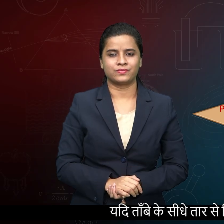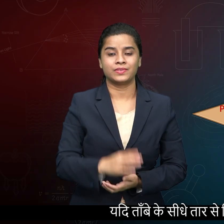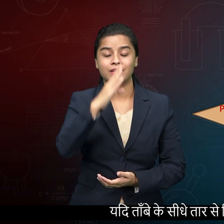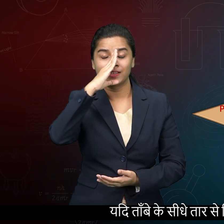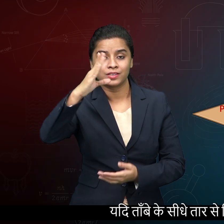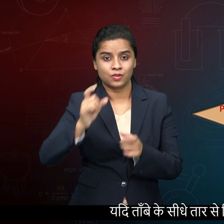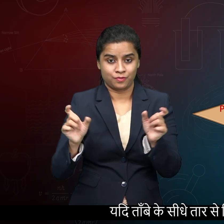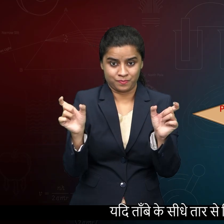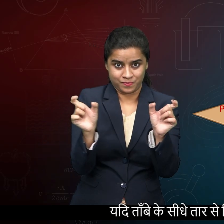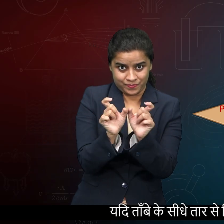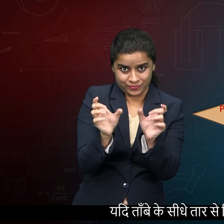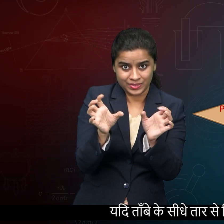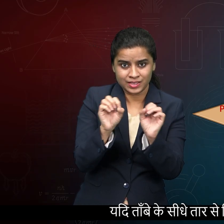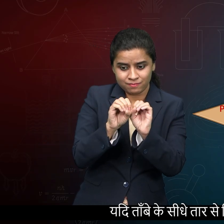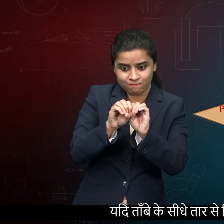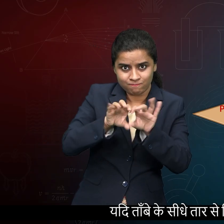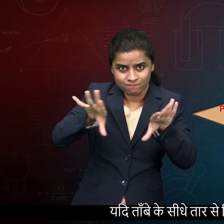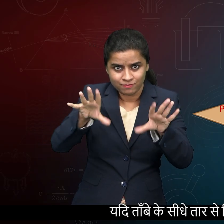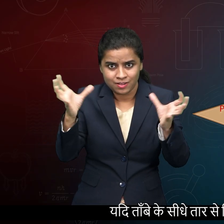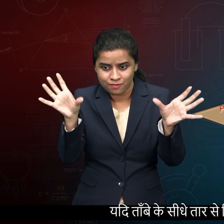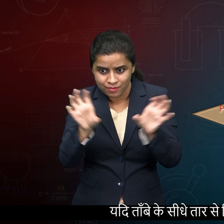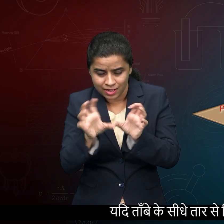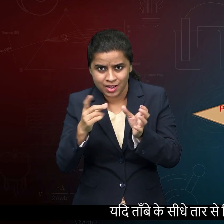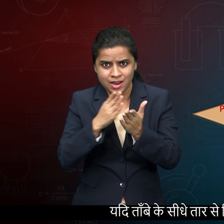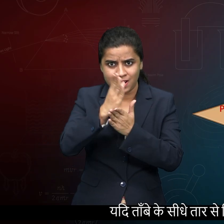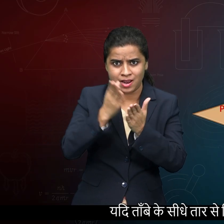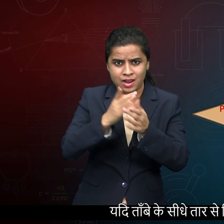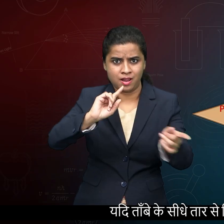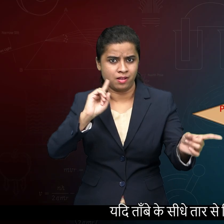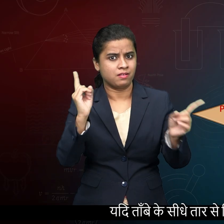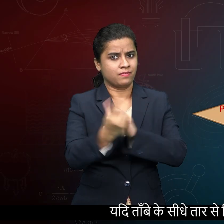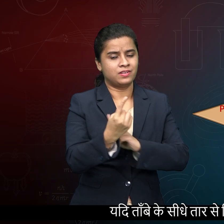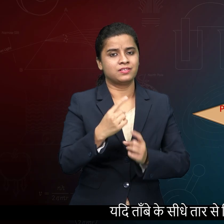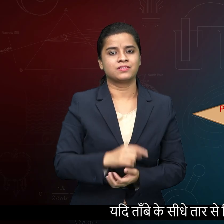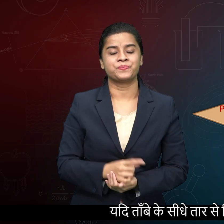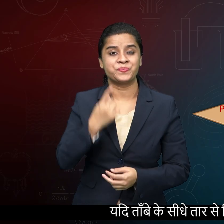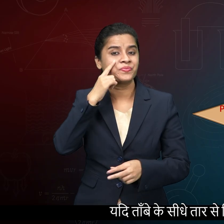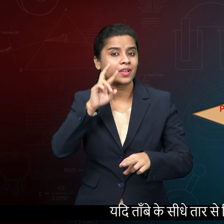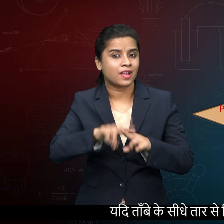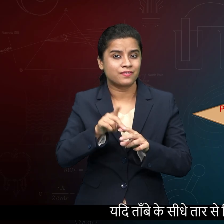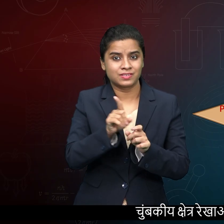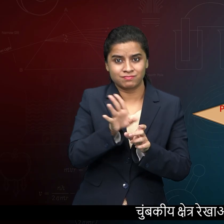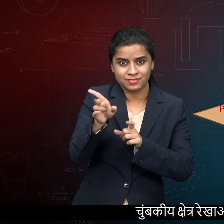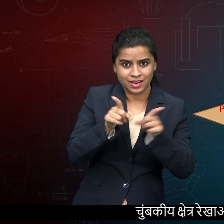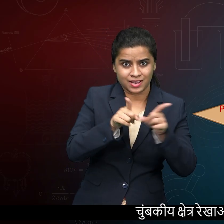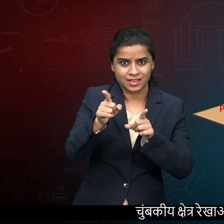यदि तांबे के सीधे तार से विद्युत धारा की दिशा उलट दी जाए तो चुंबकीय